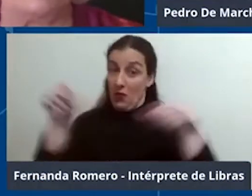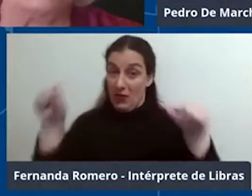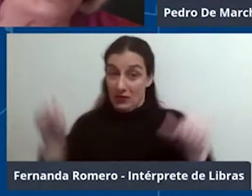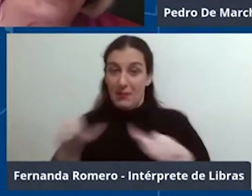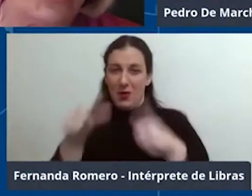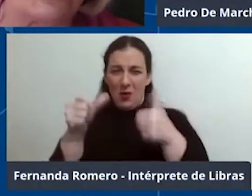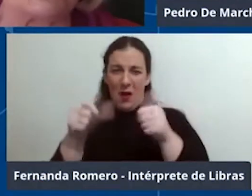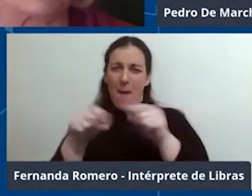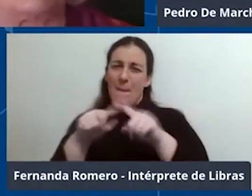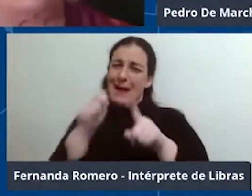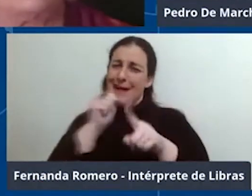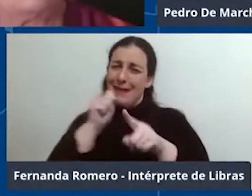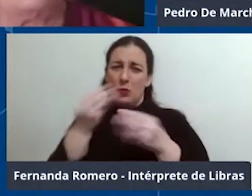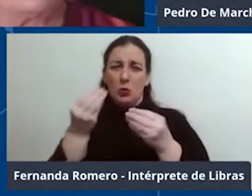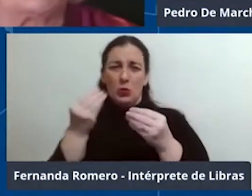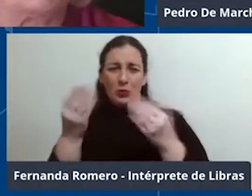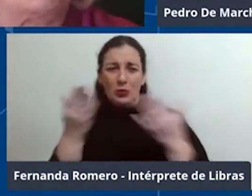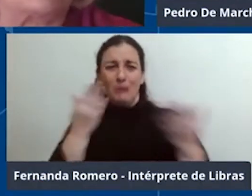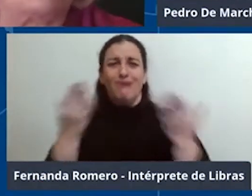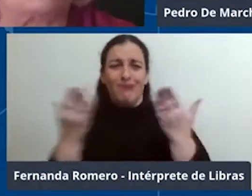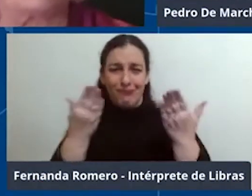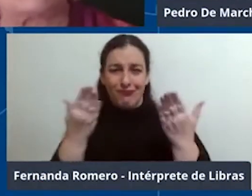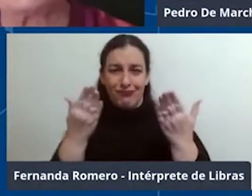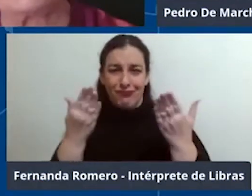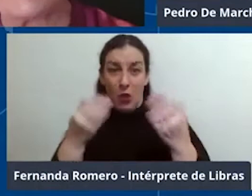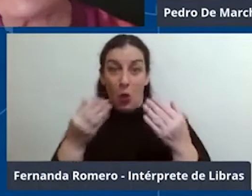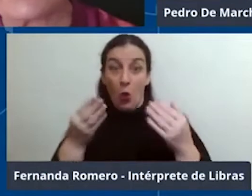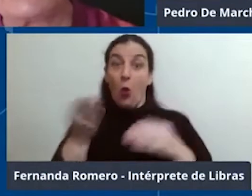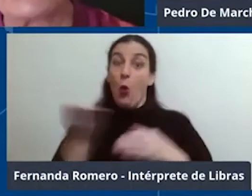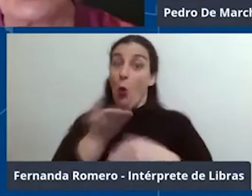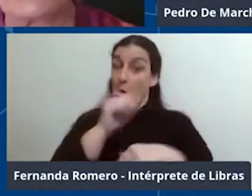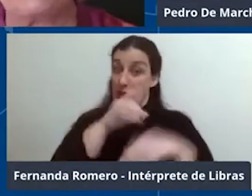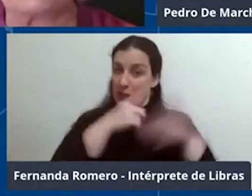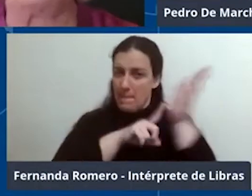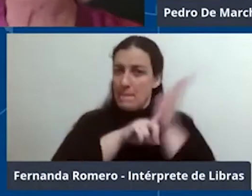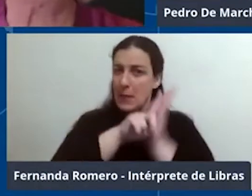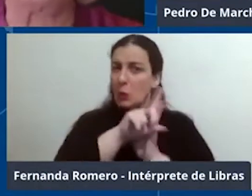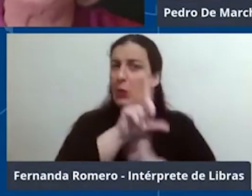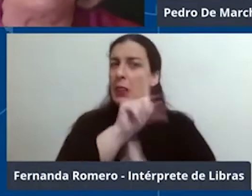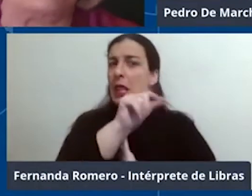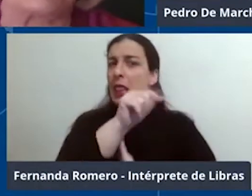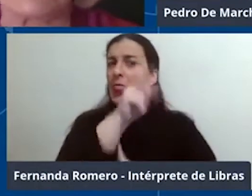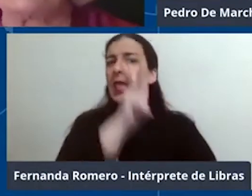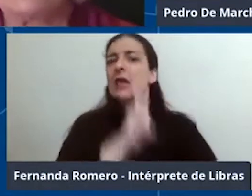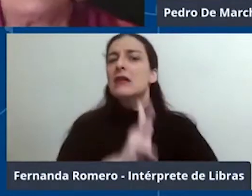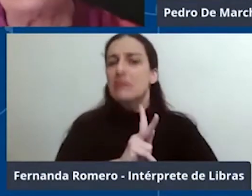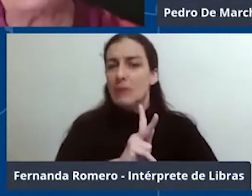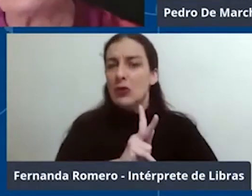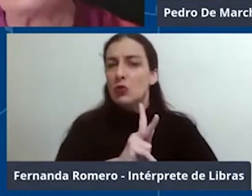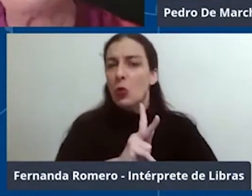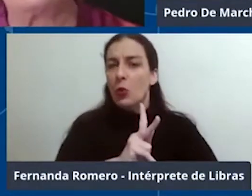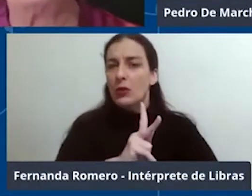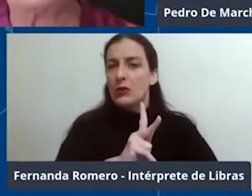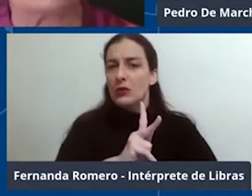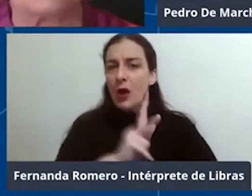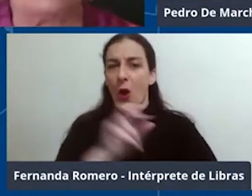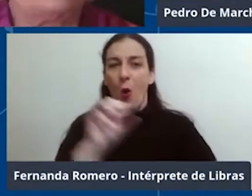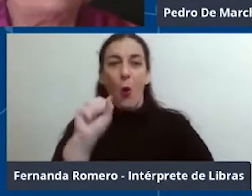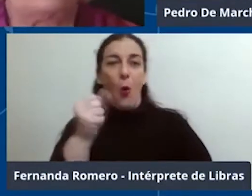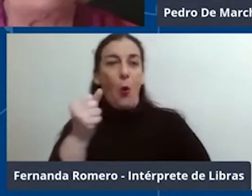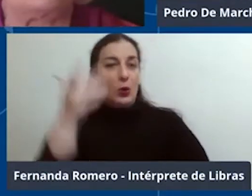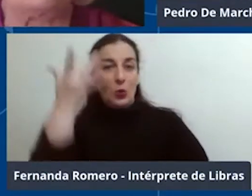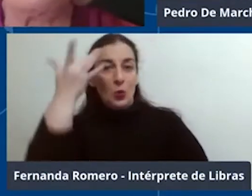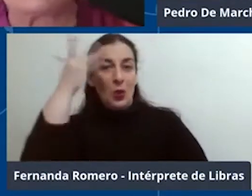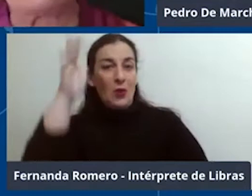é indefinido. No nosso Estado, hoje, se você perguntar de 10 pessoas que você pergunte para o governo do Estado, 8 não saberão te